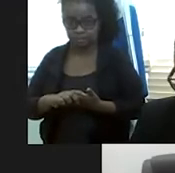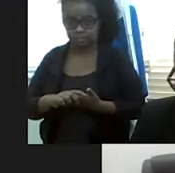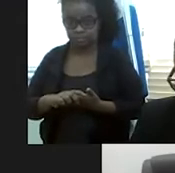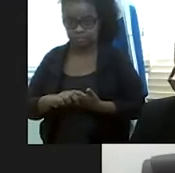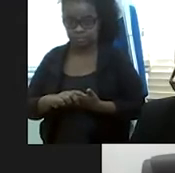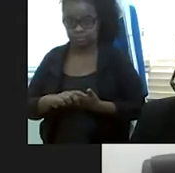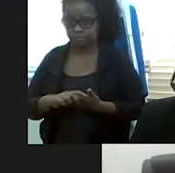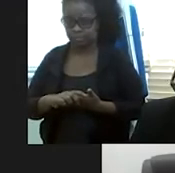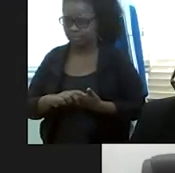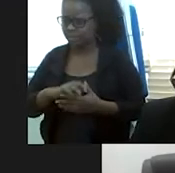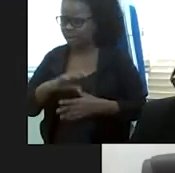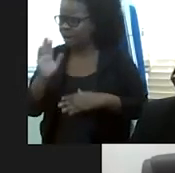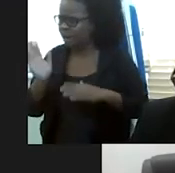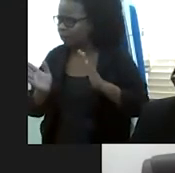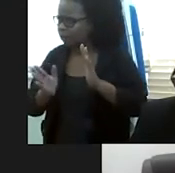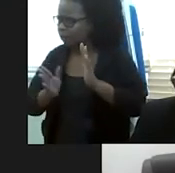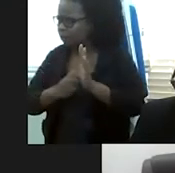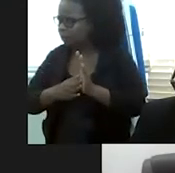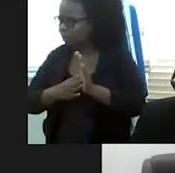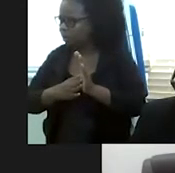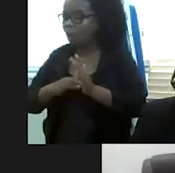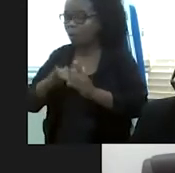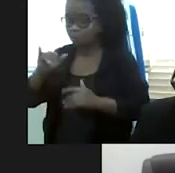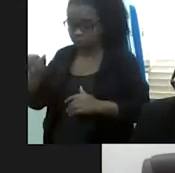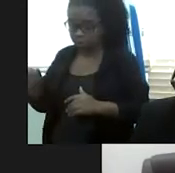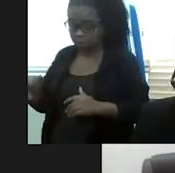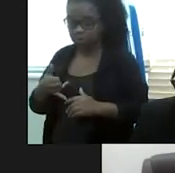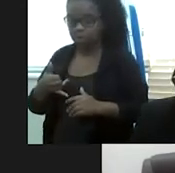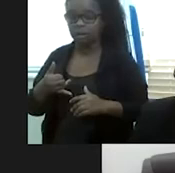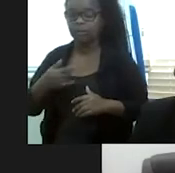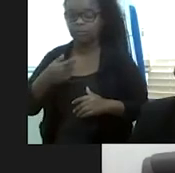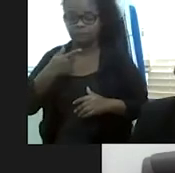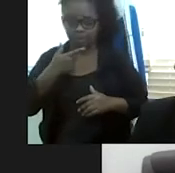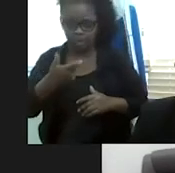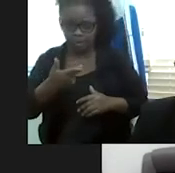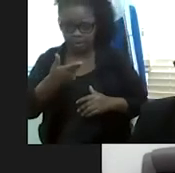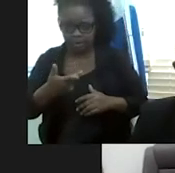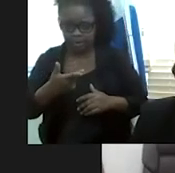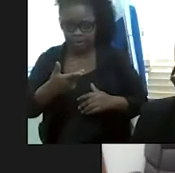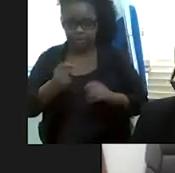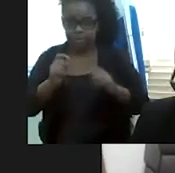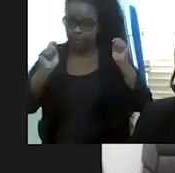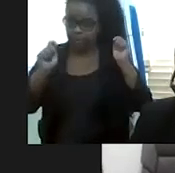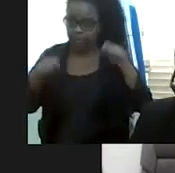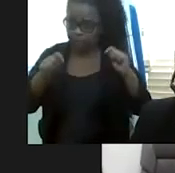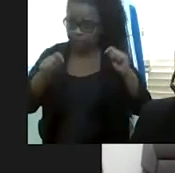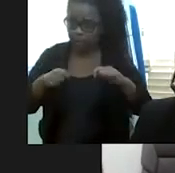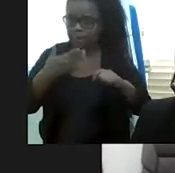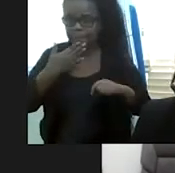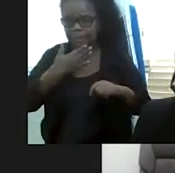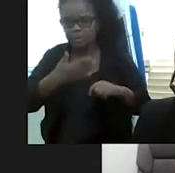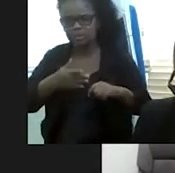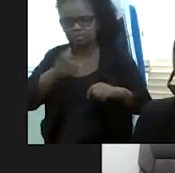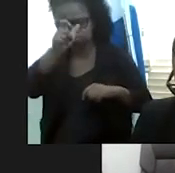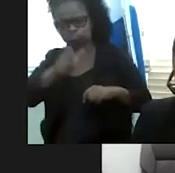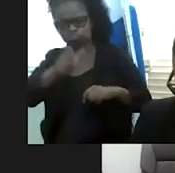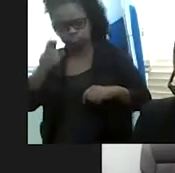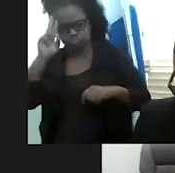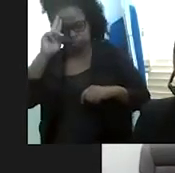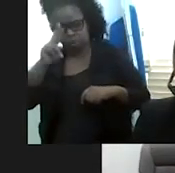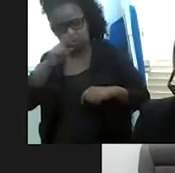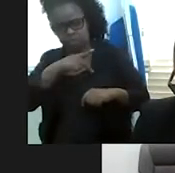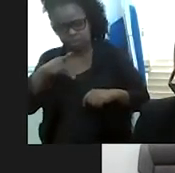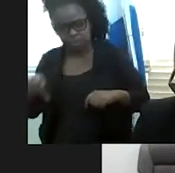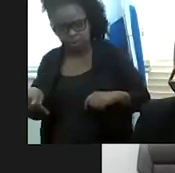Faço uso dessa oportunidade de fala para poder pedir a Vossa Excelência, o mais